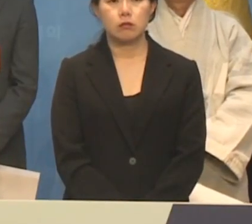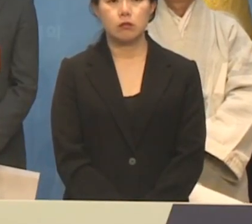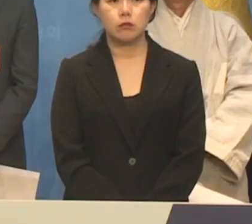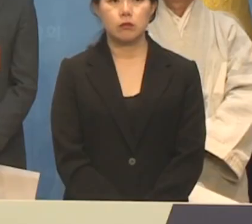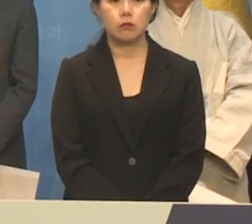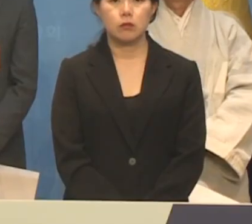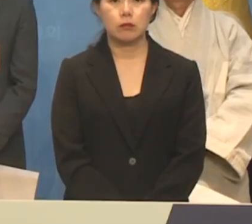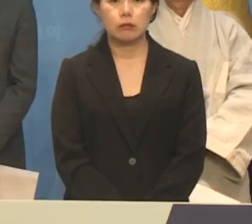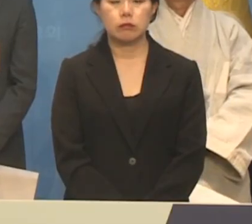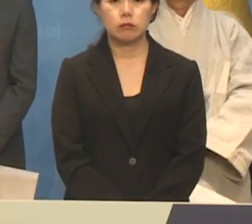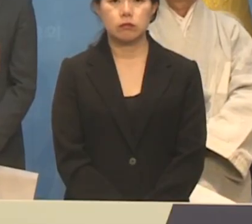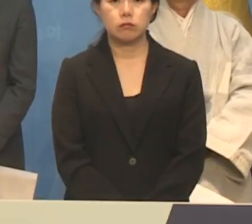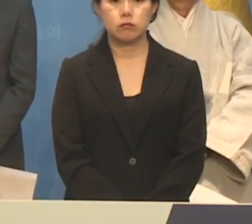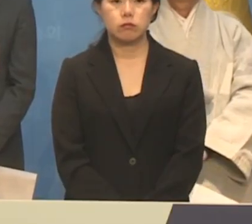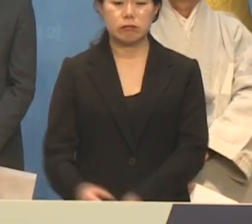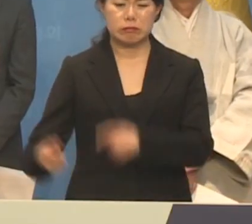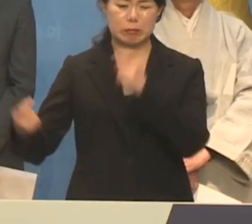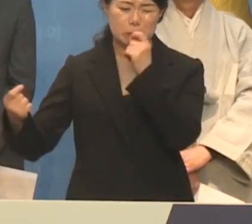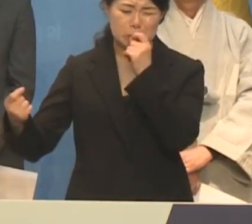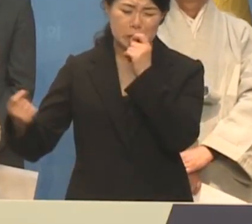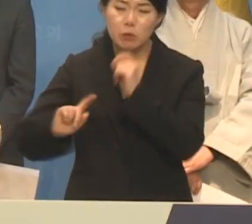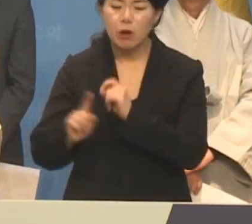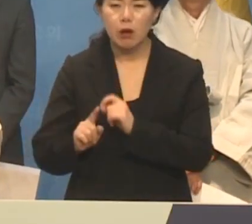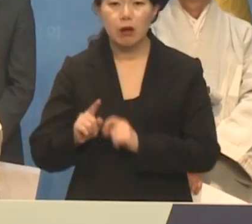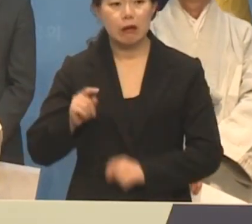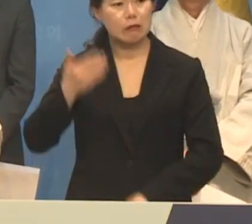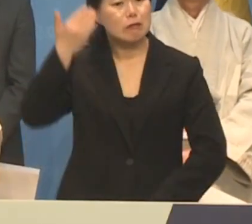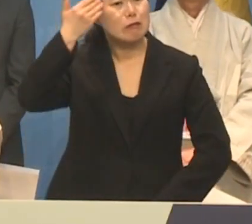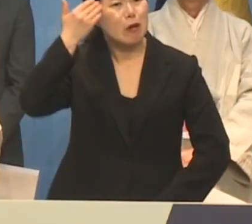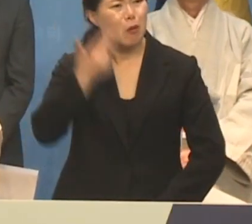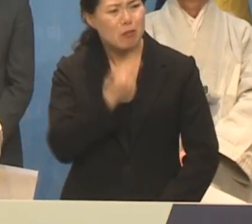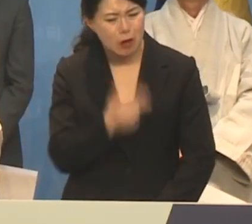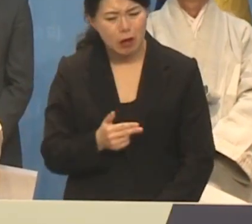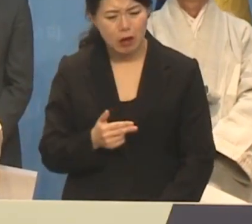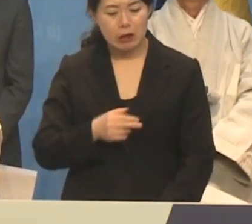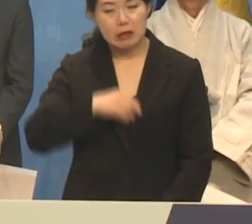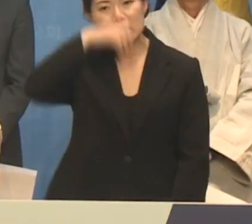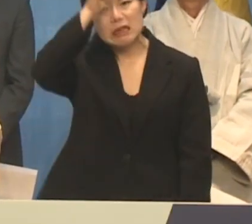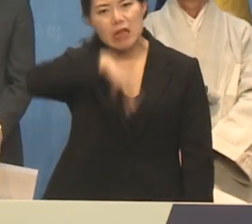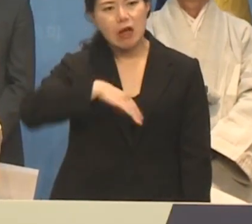보수로 간 사람들은 철학이 없어요. 무조건 잡고 보자,